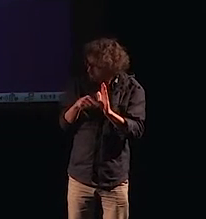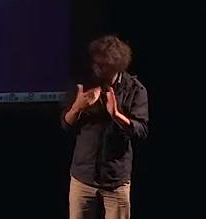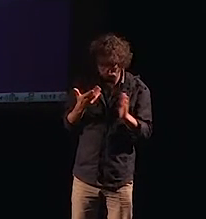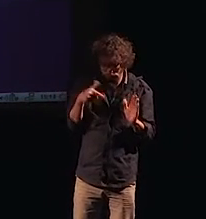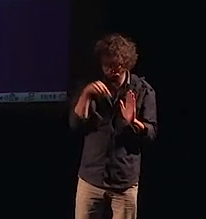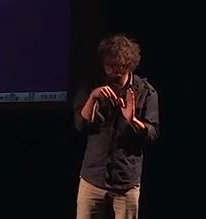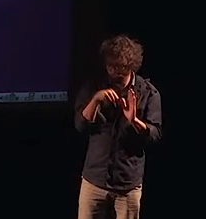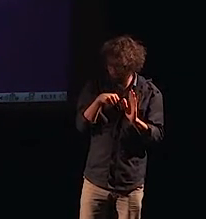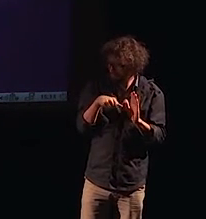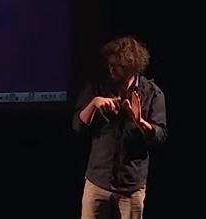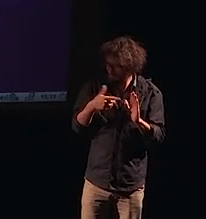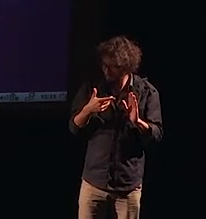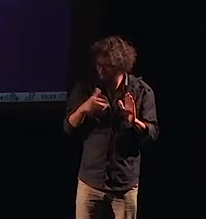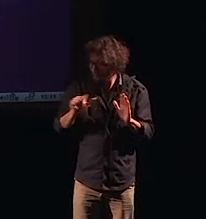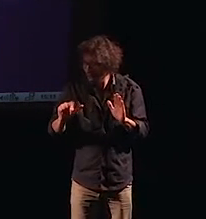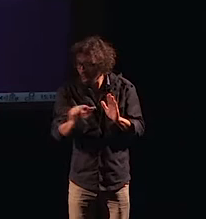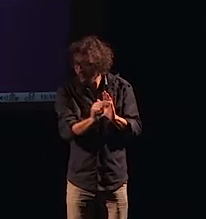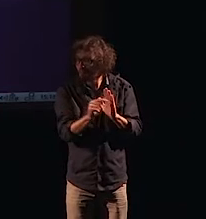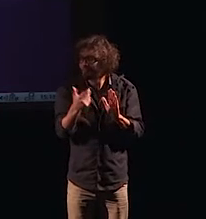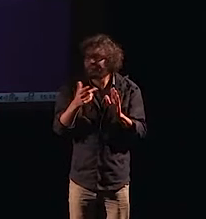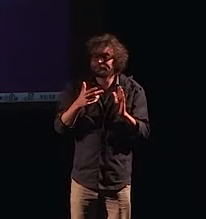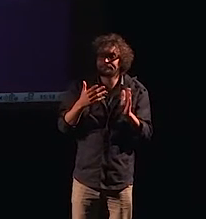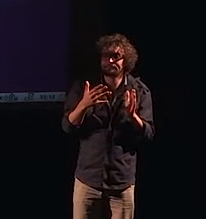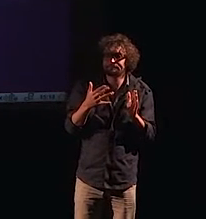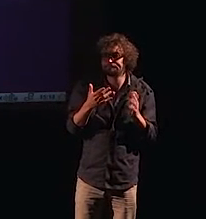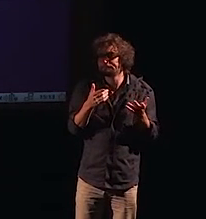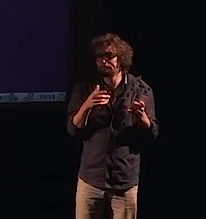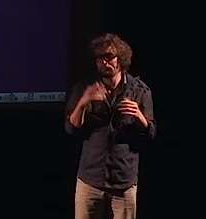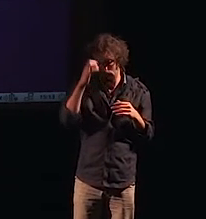dans... le dispositif, c'est quelque chose qui n'est...